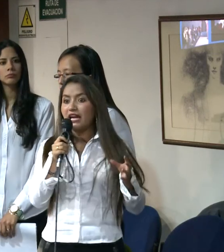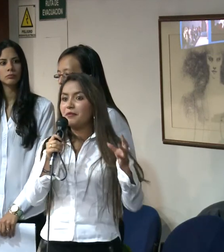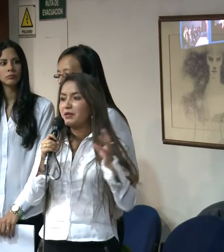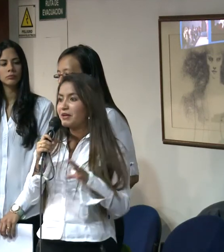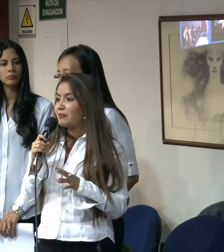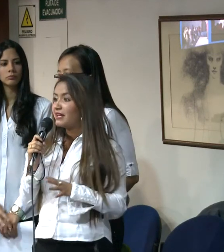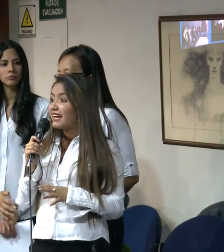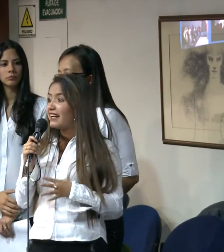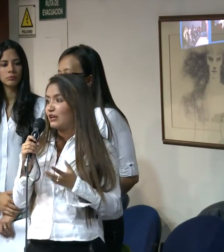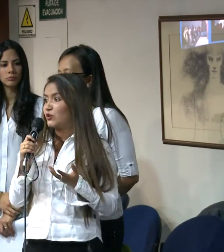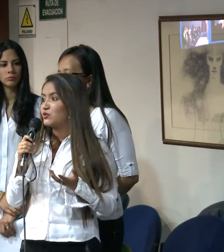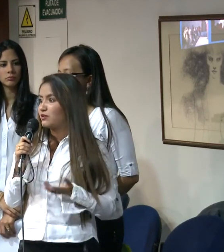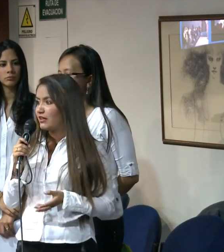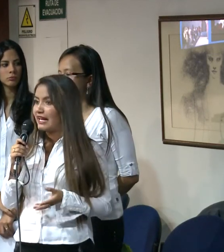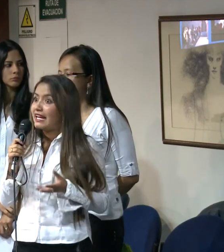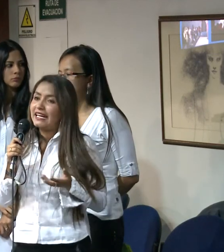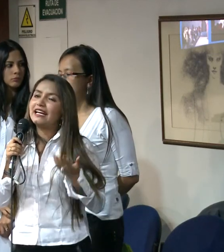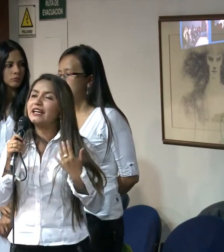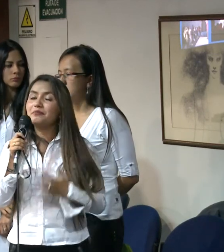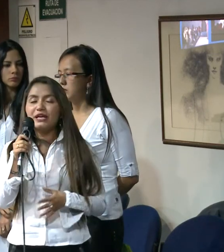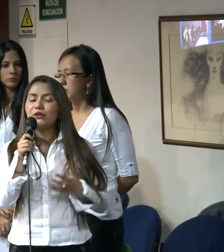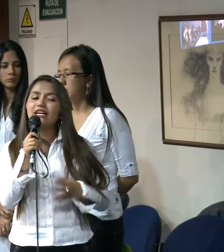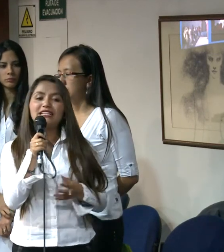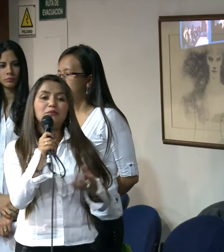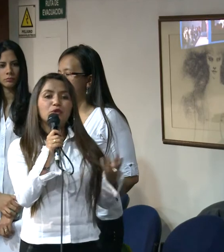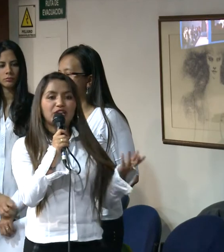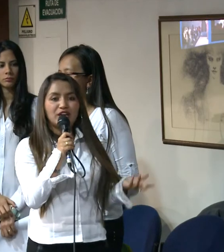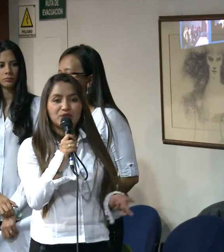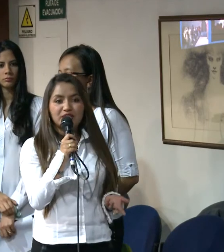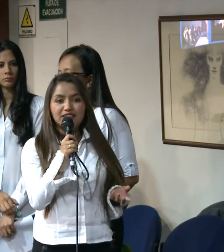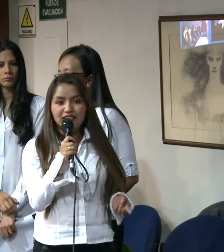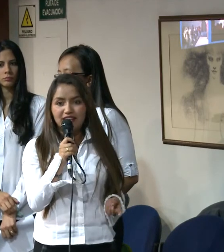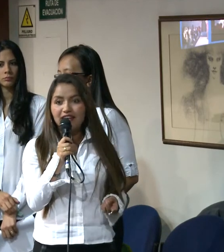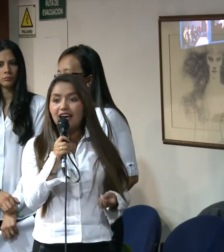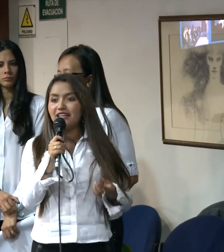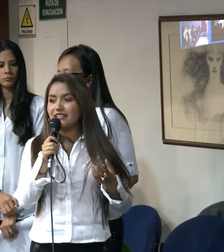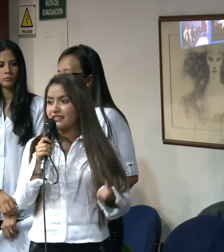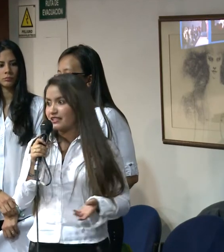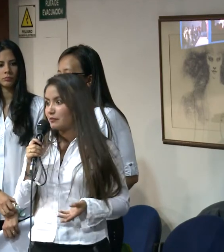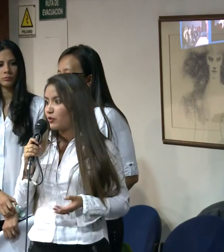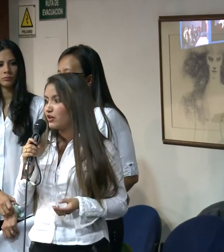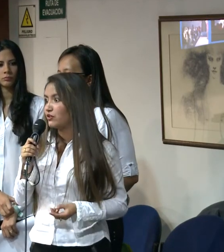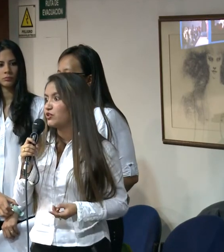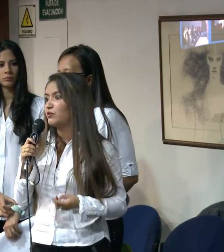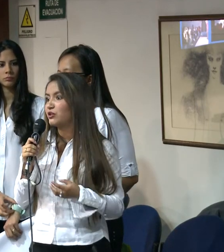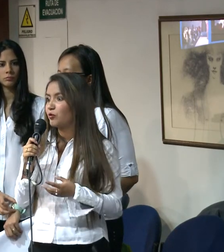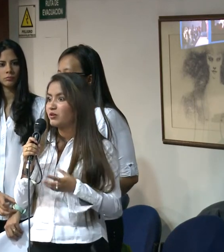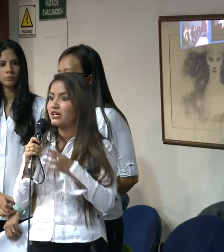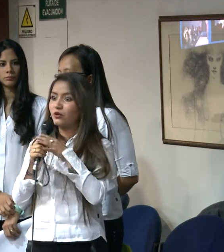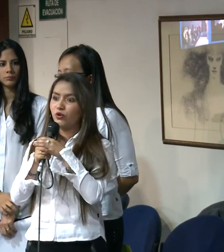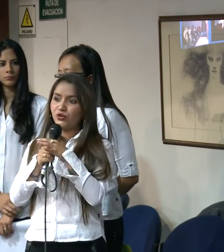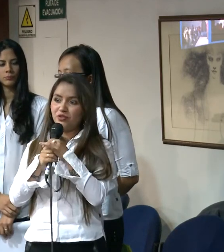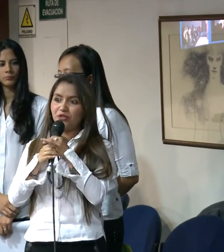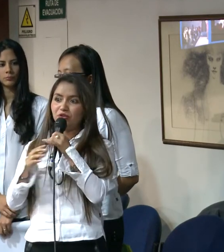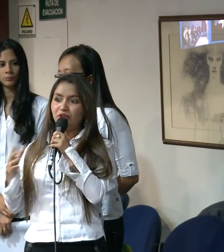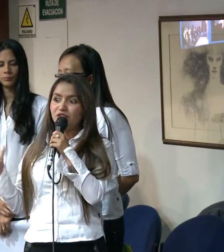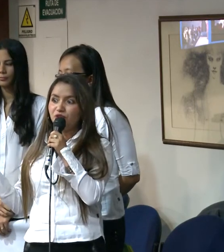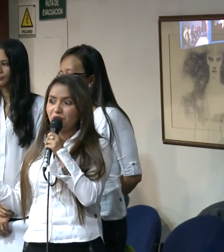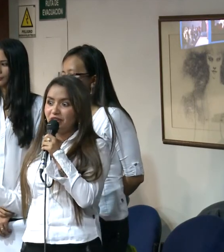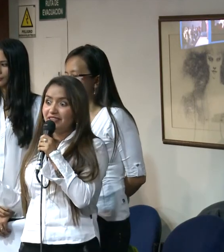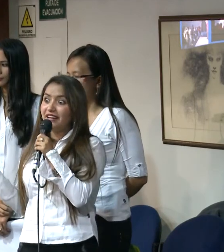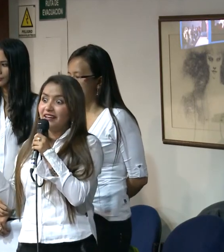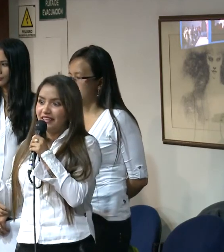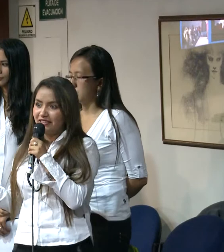eso en primera medida eran el miedo y el temor que ellos sentían acercarse a esa población y sobre todo pues darle un conocimiento